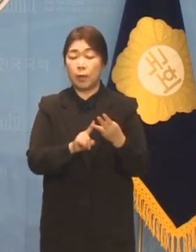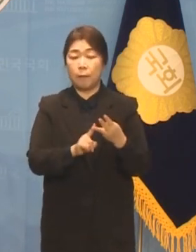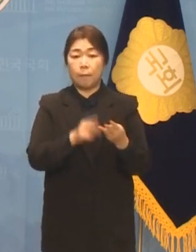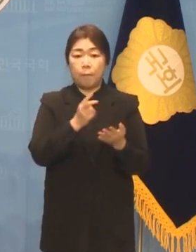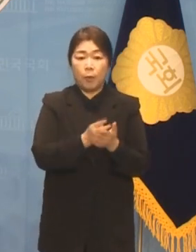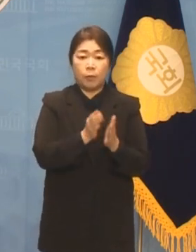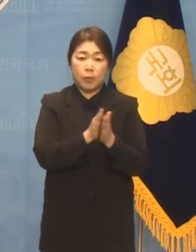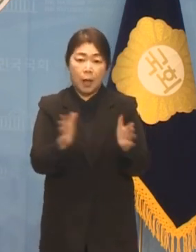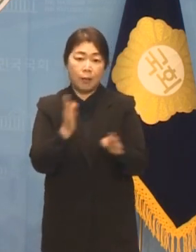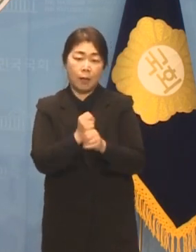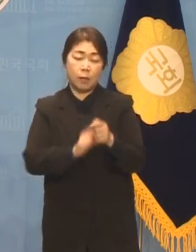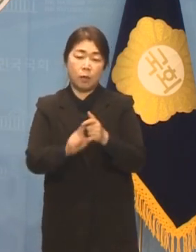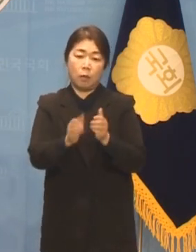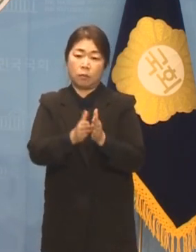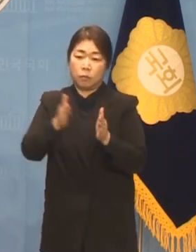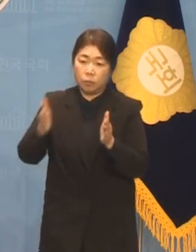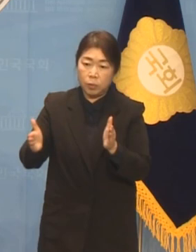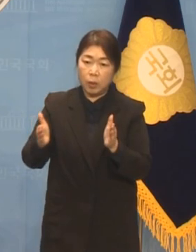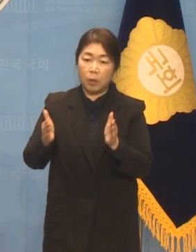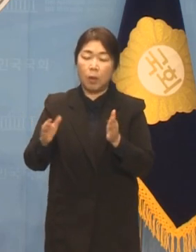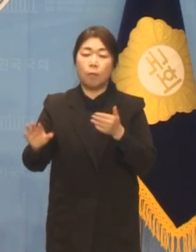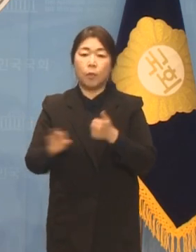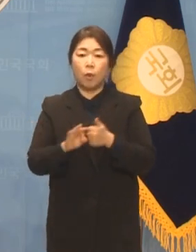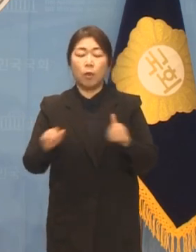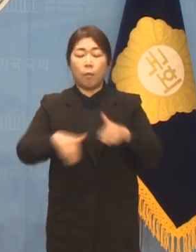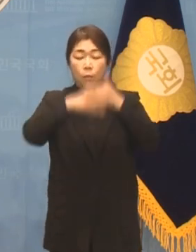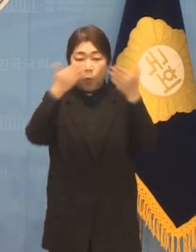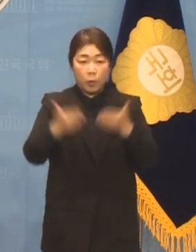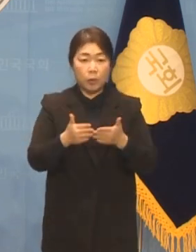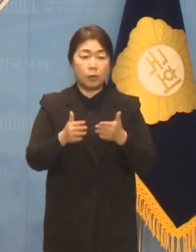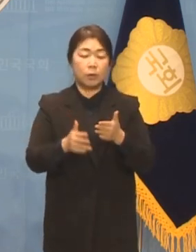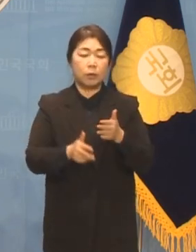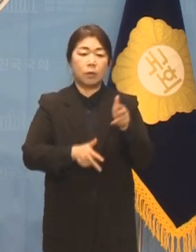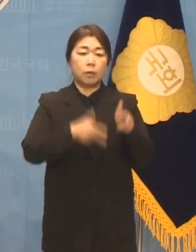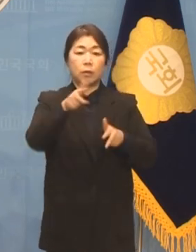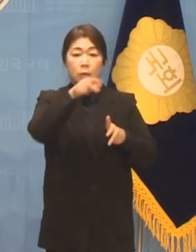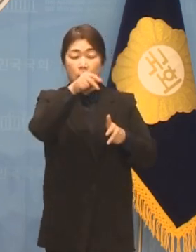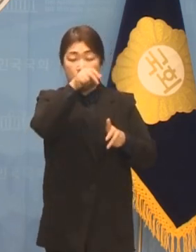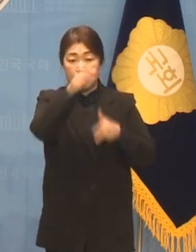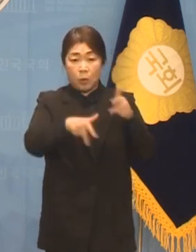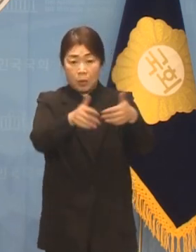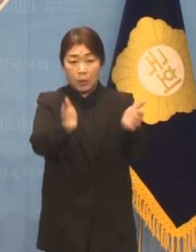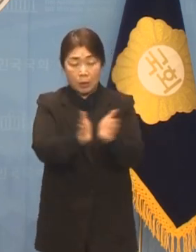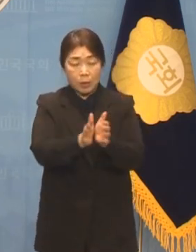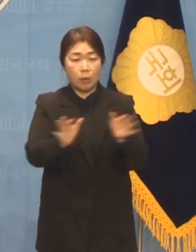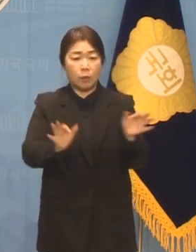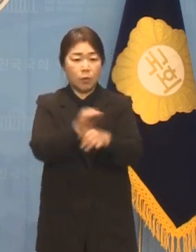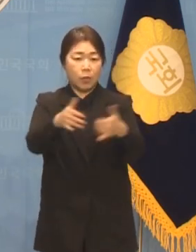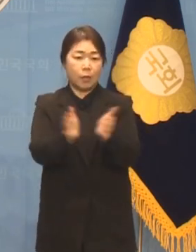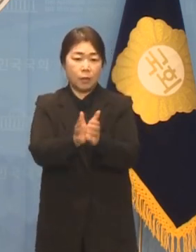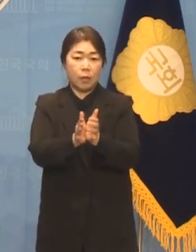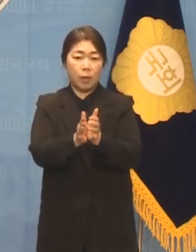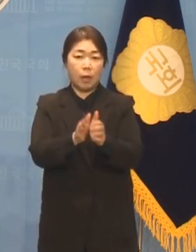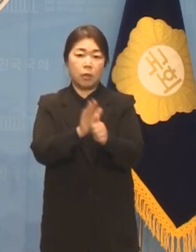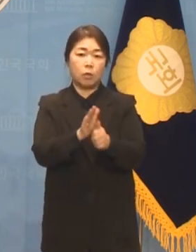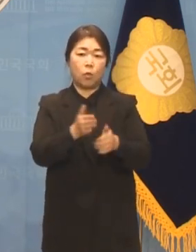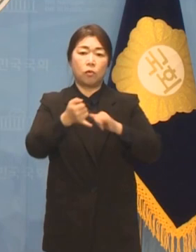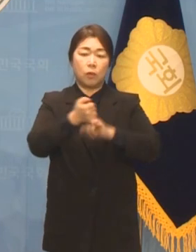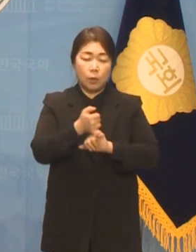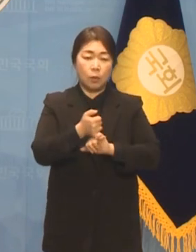기업에 적용한다는 경제단체의 확실한 약속, 이렇게 세 가지를 요구를 했었습니다.